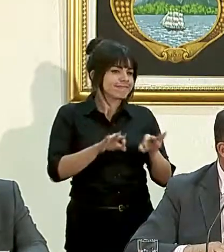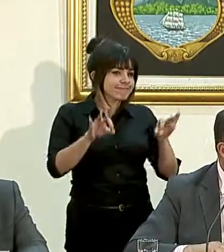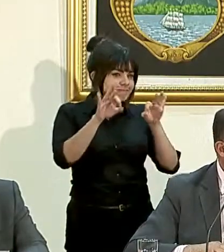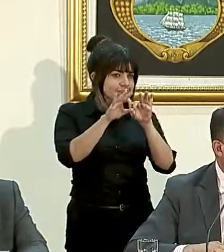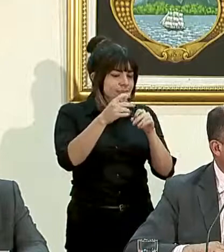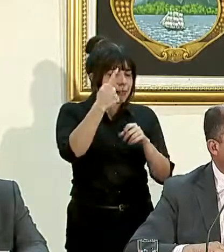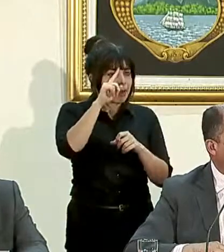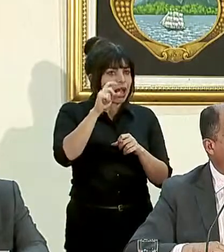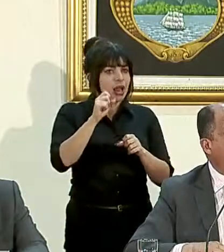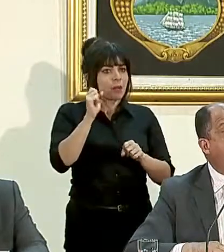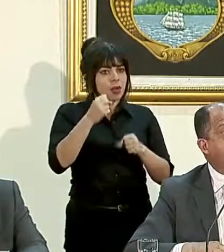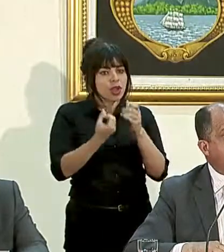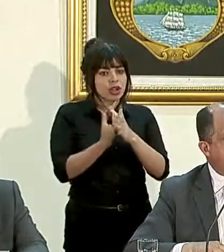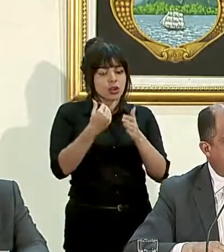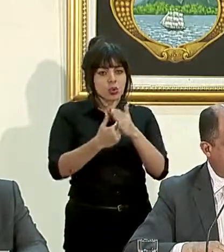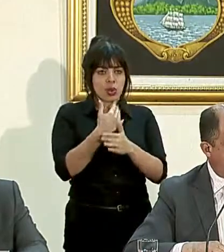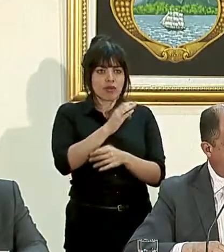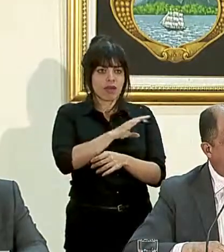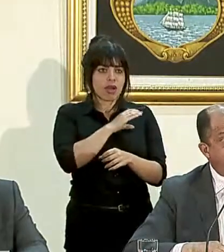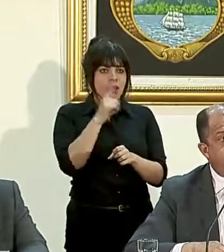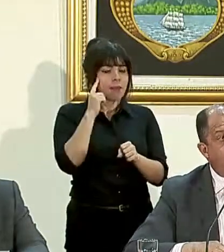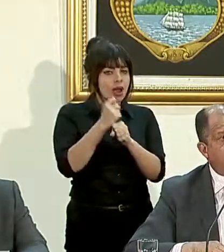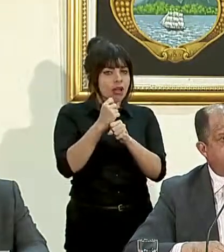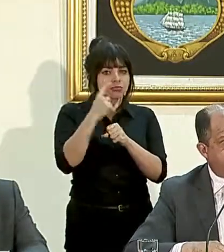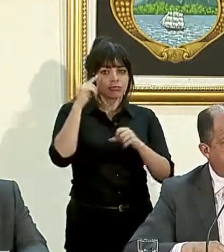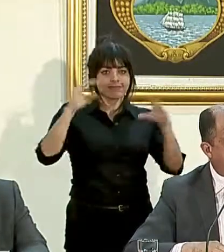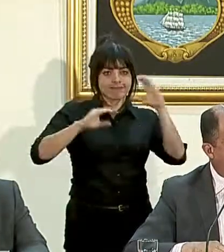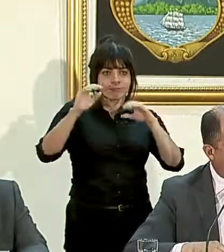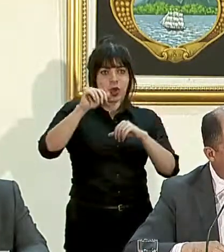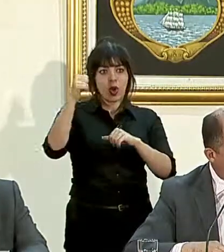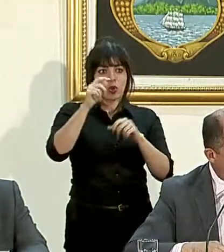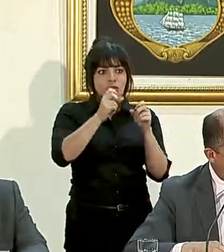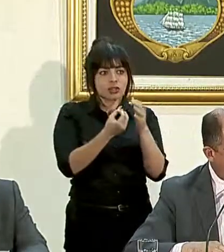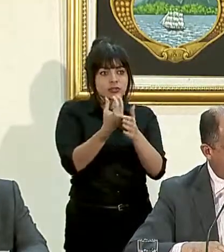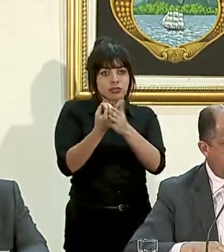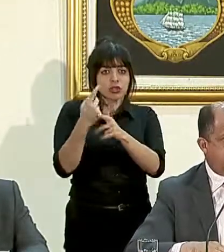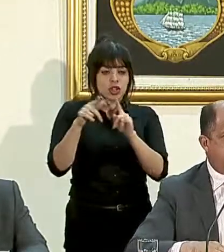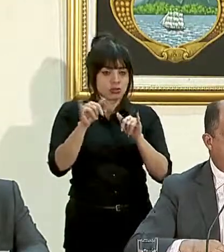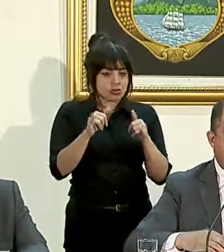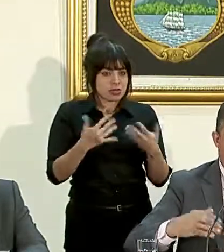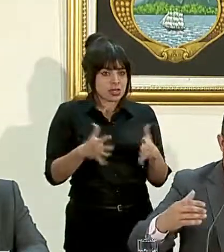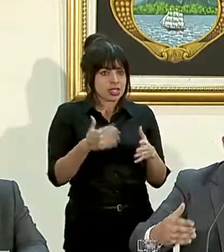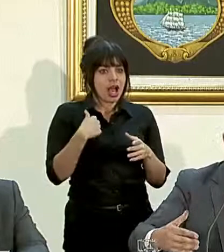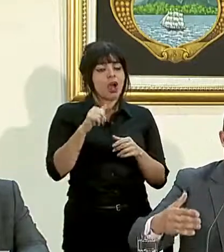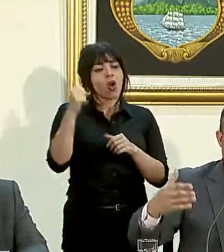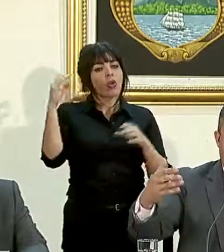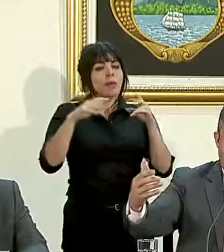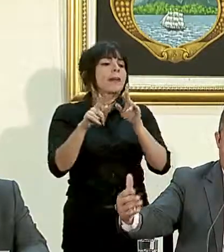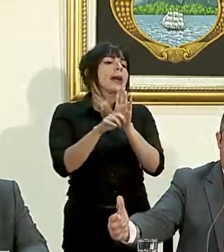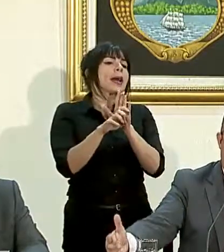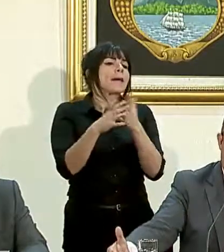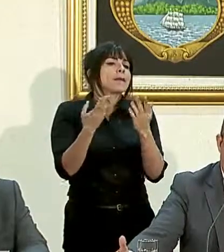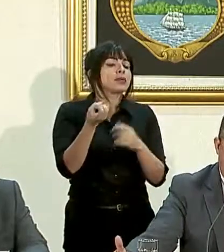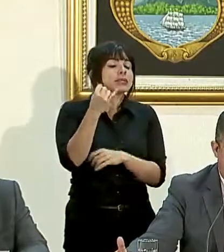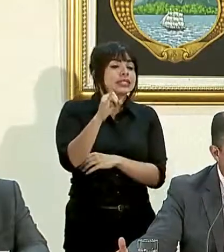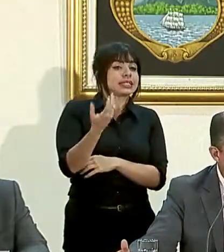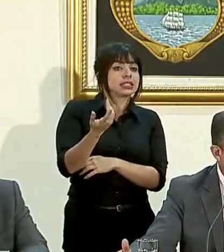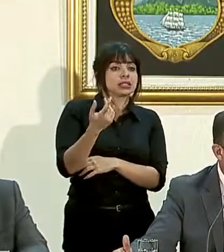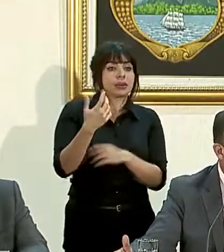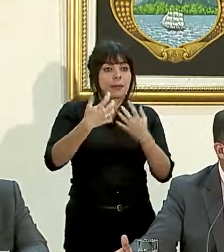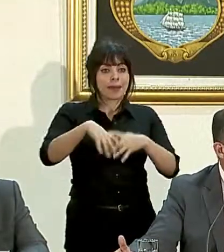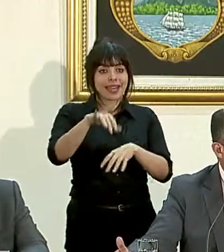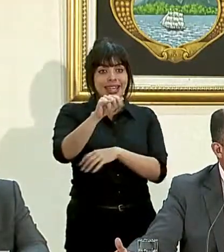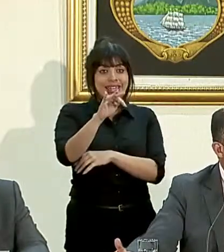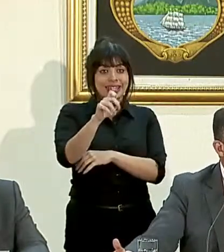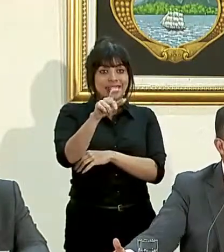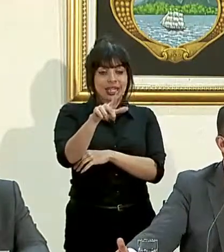esenciales para la generación de nuevas condiciones de inversión de otras fuentes que no son las que ya están aquí. Por ejemplo, el hecho de que la compañía